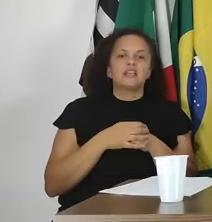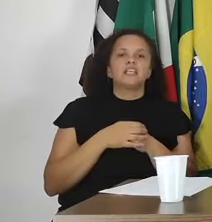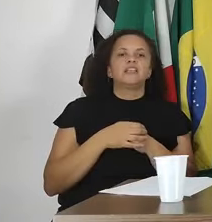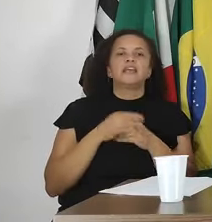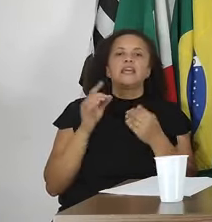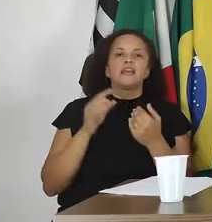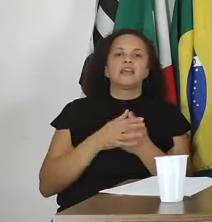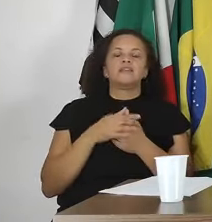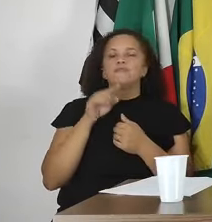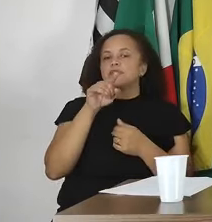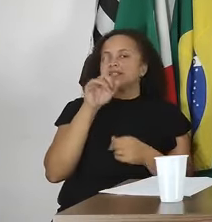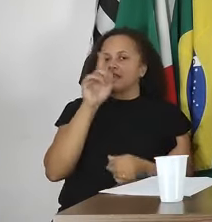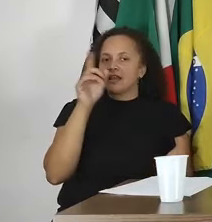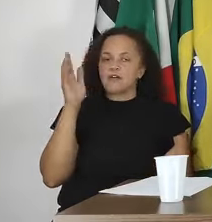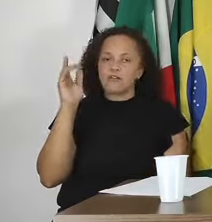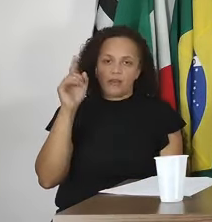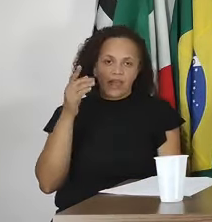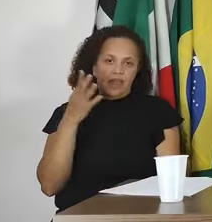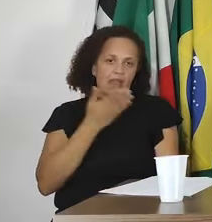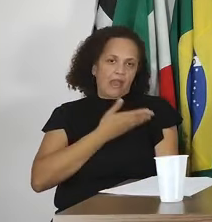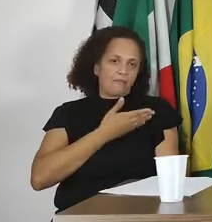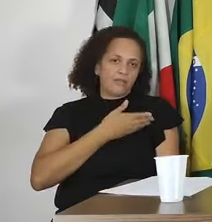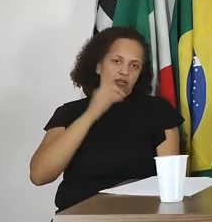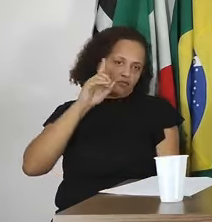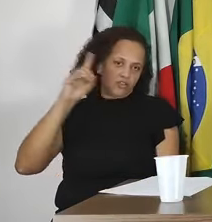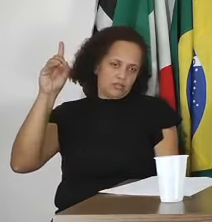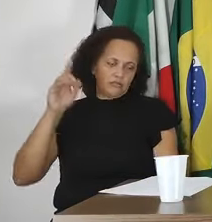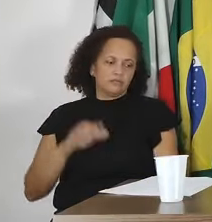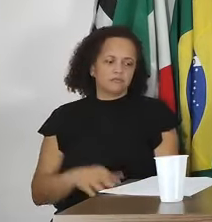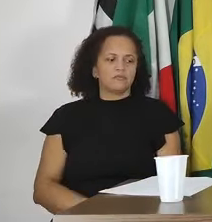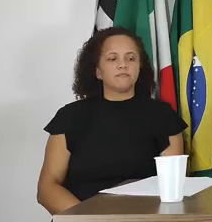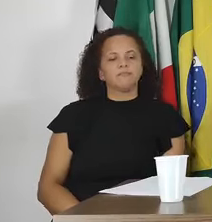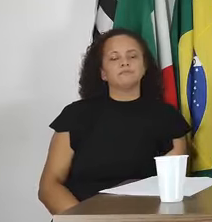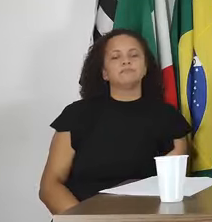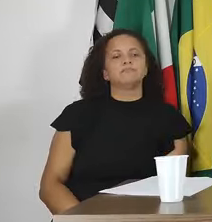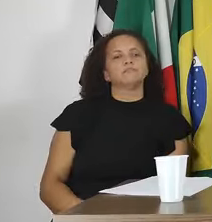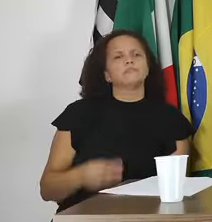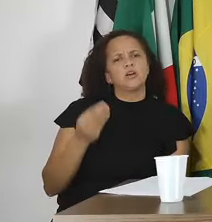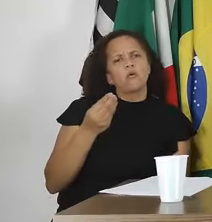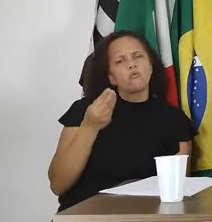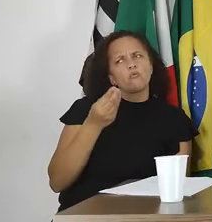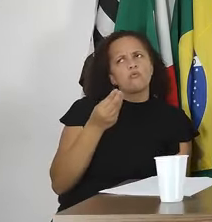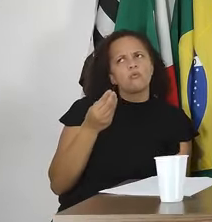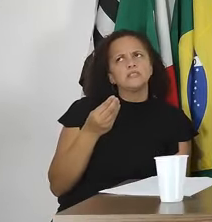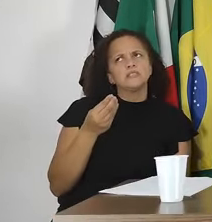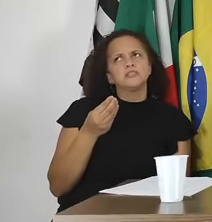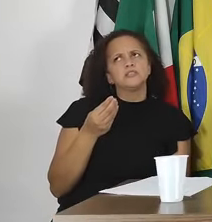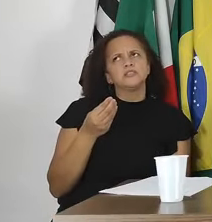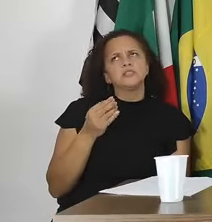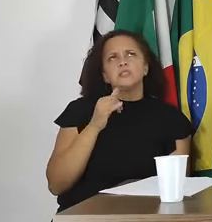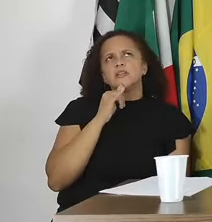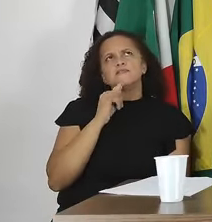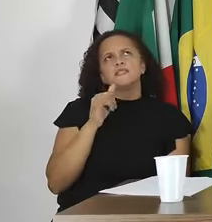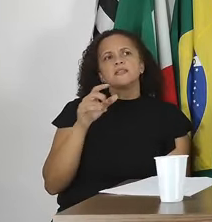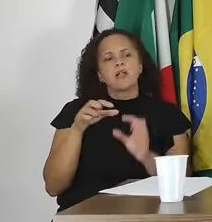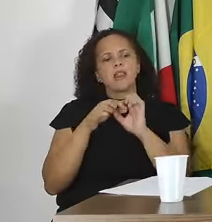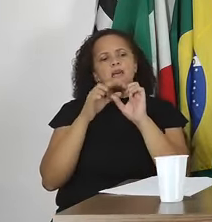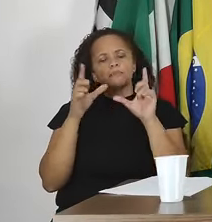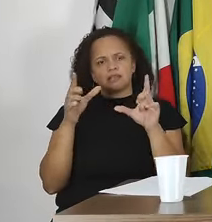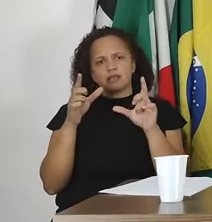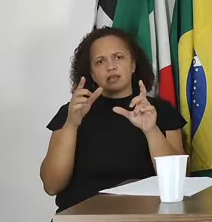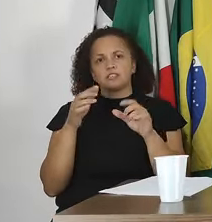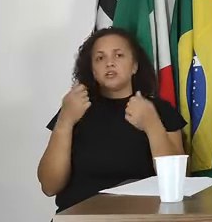ser. Não é verdade? Então eu vejo assim, ó, quando quando eu falo de liberdade, a gente tem que